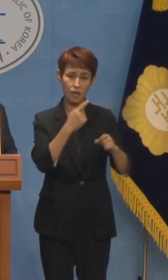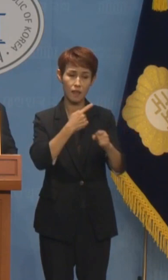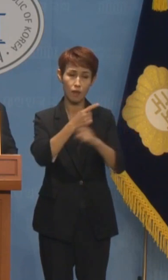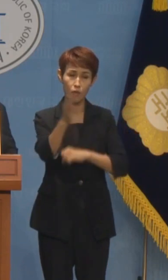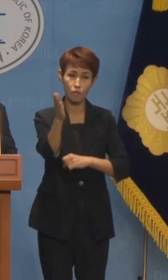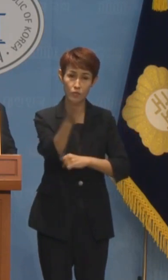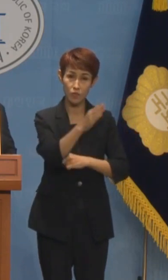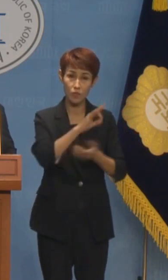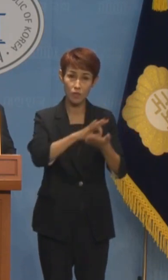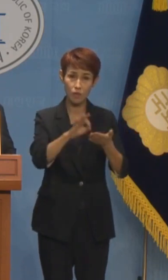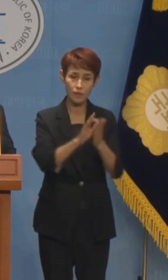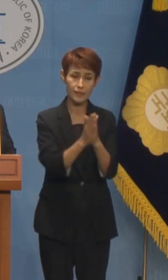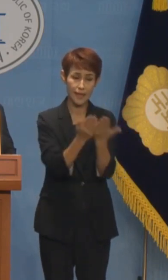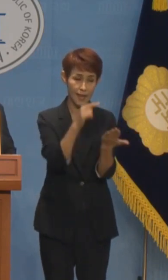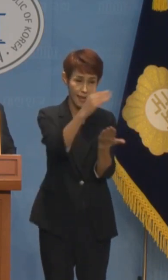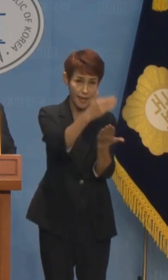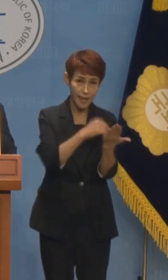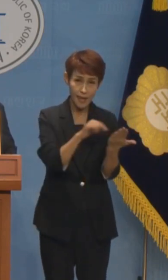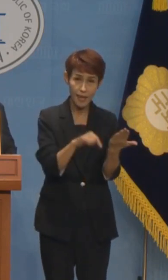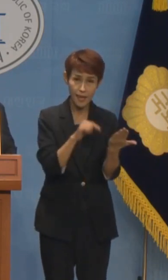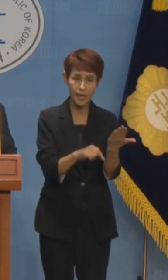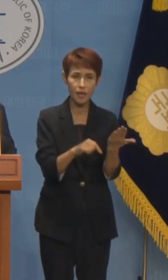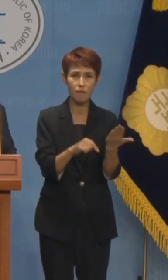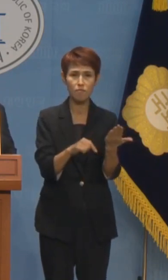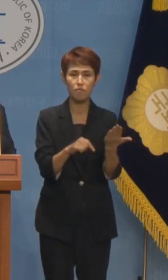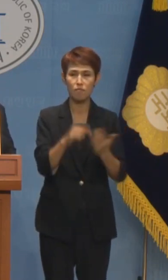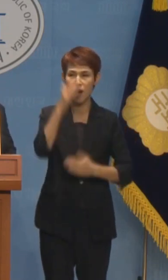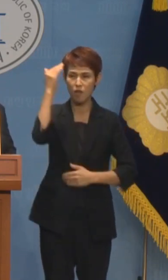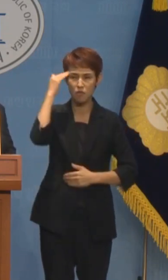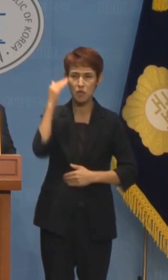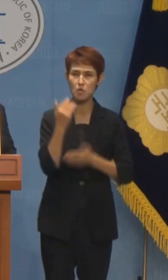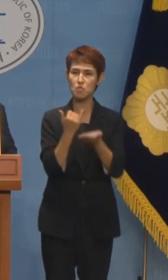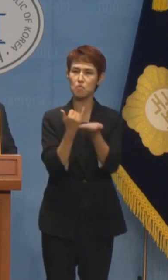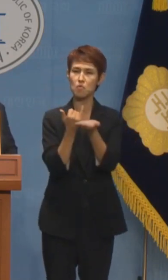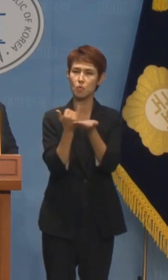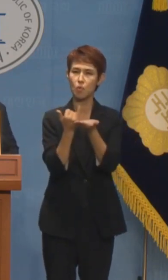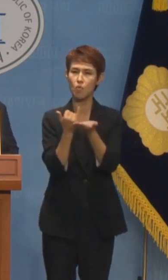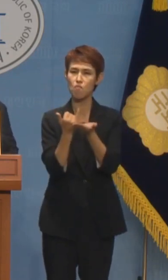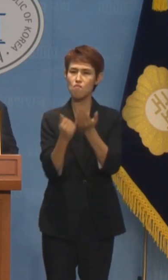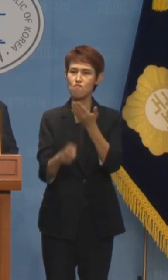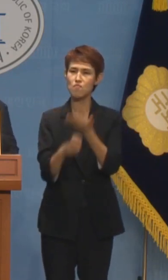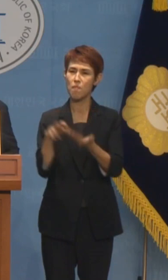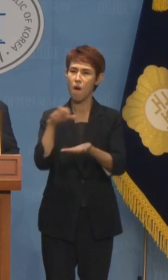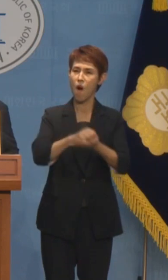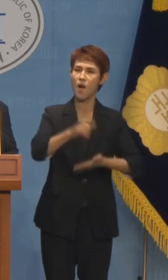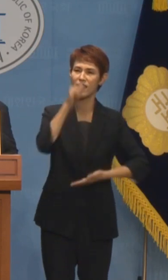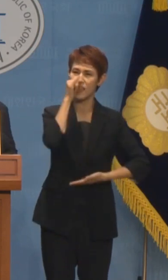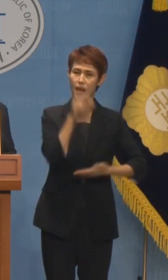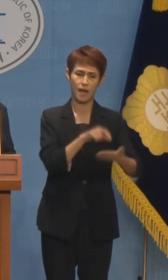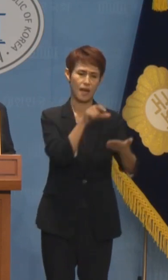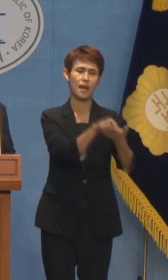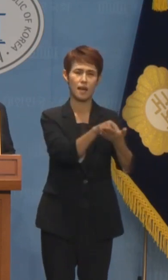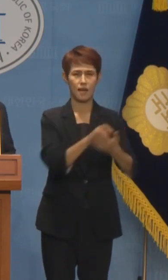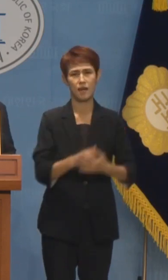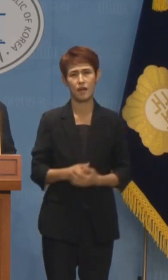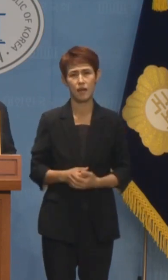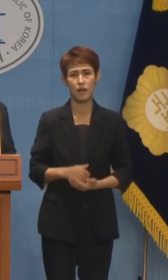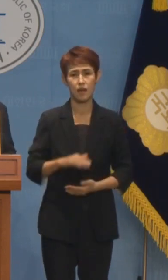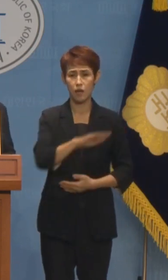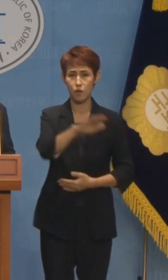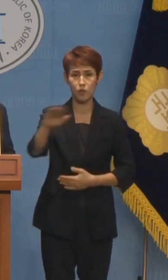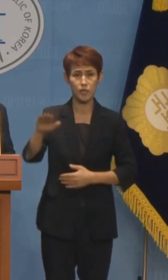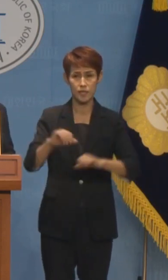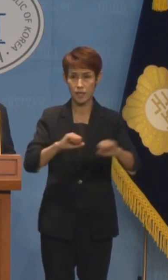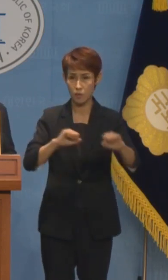가운데 15종은 한국의 독도를 불법 증거하고 있다 이렇게 기술를 하고 있습니다데 촛불행동 초동 함께 뜻을